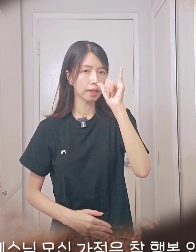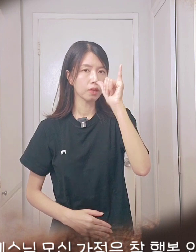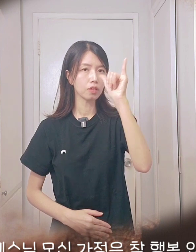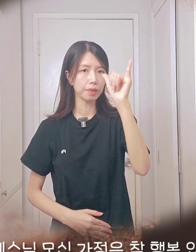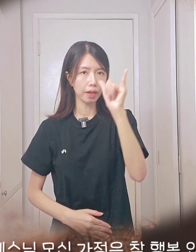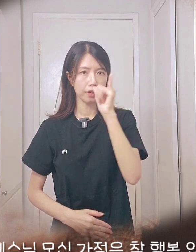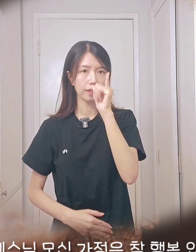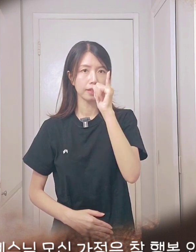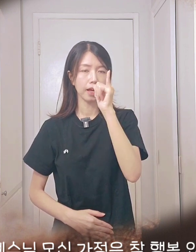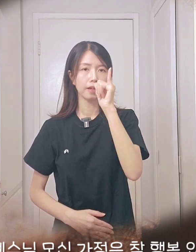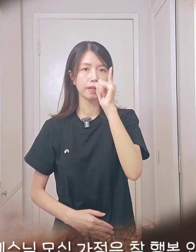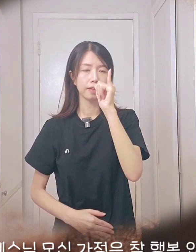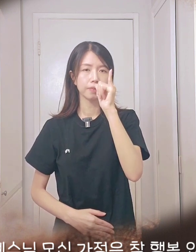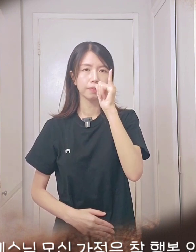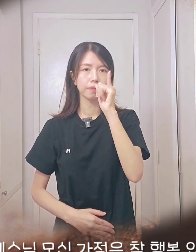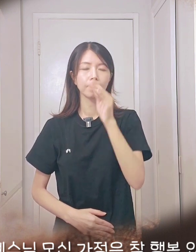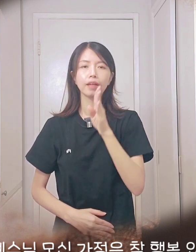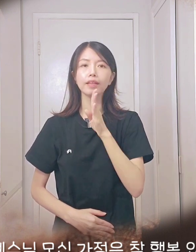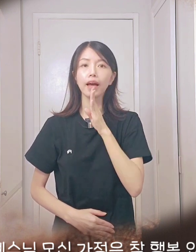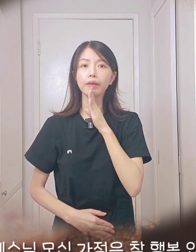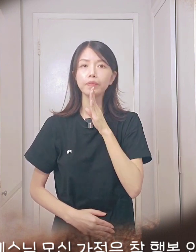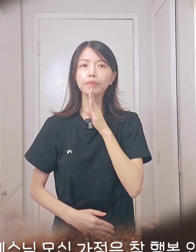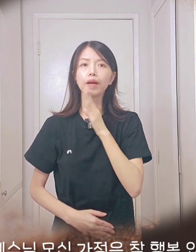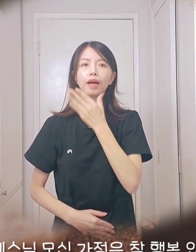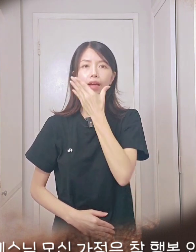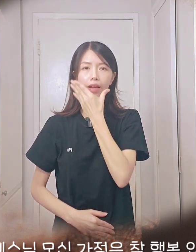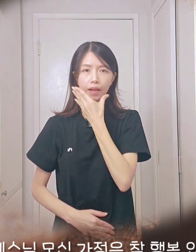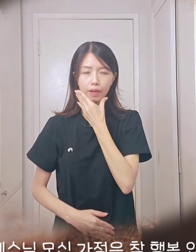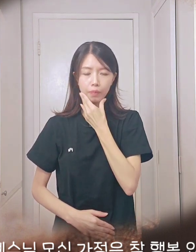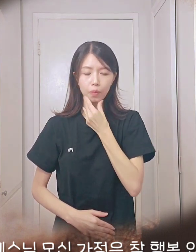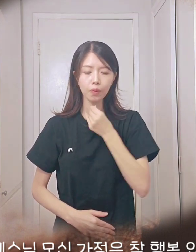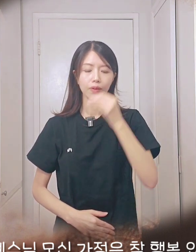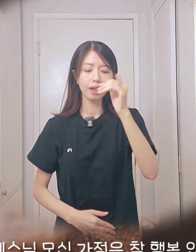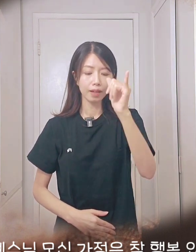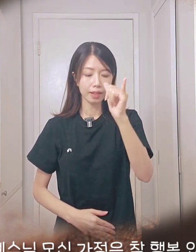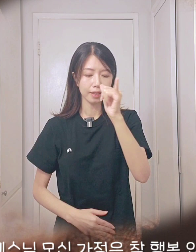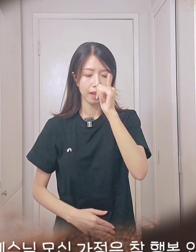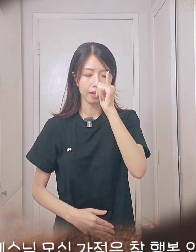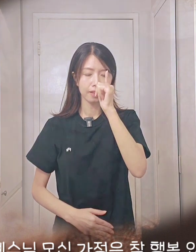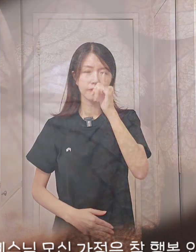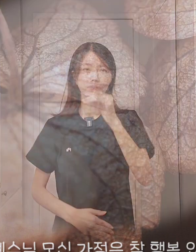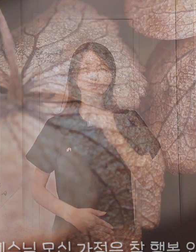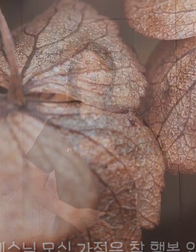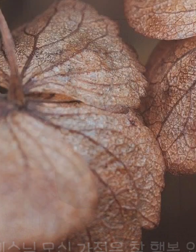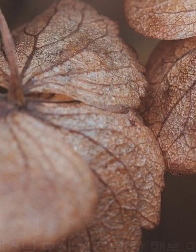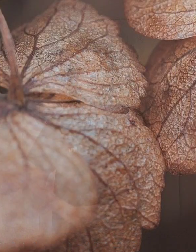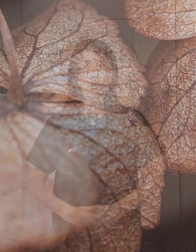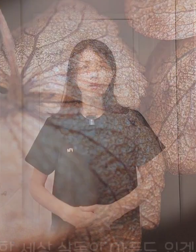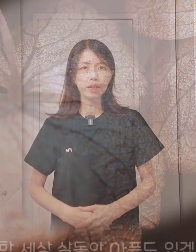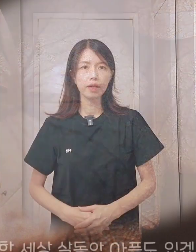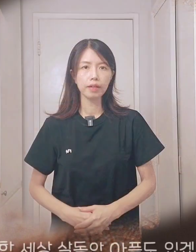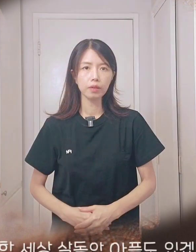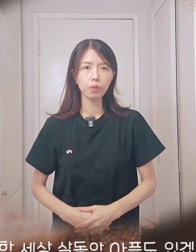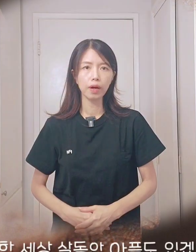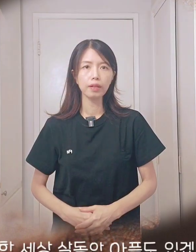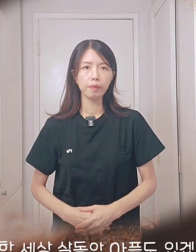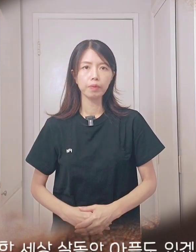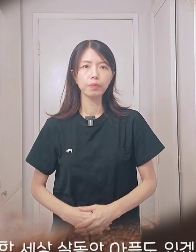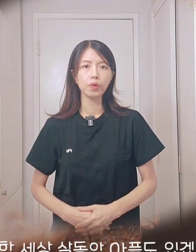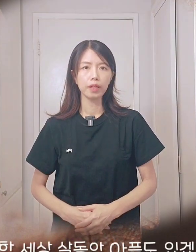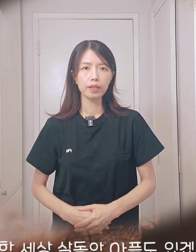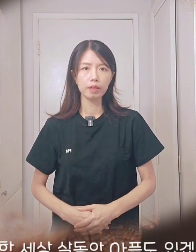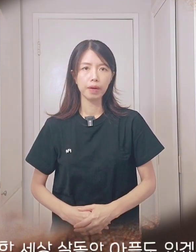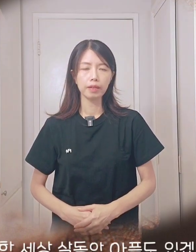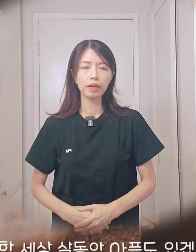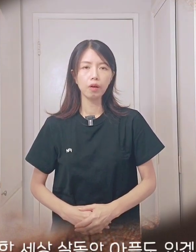쪽에 닿게 해주시면 돼요. 있다. 참, 행복, 있네. 험한 세상 살 동안